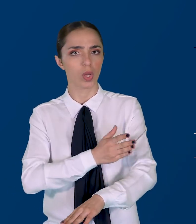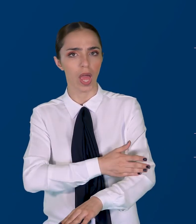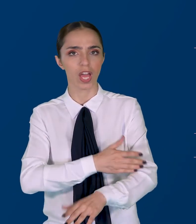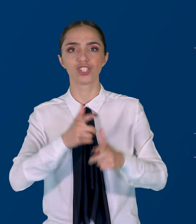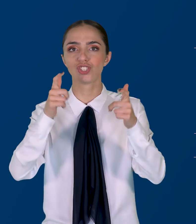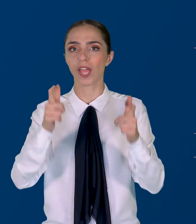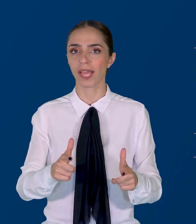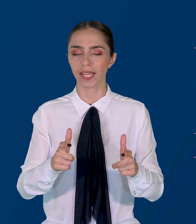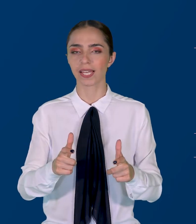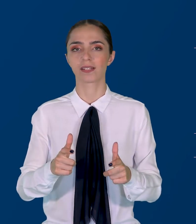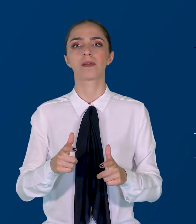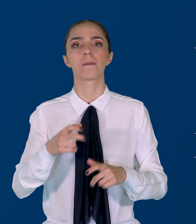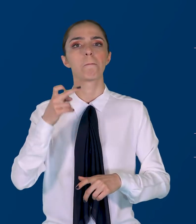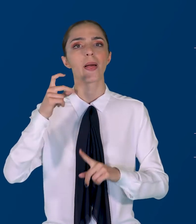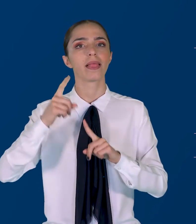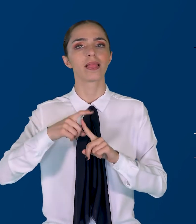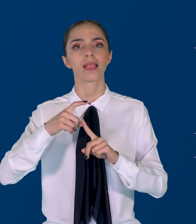kodu, mahalle, sokak no.